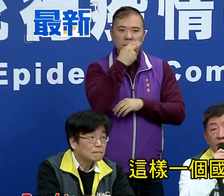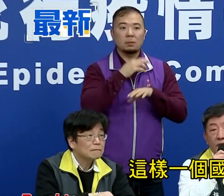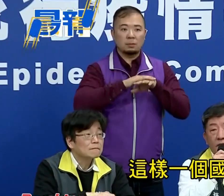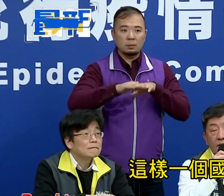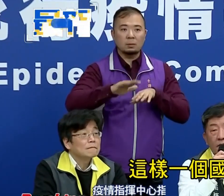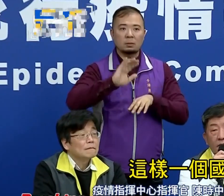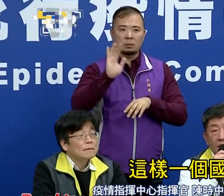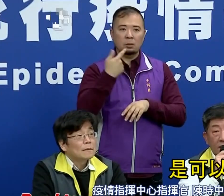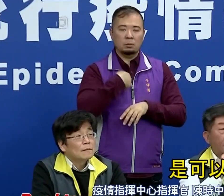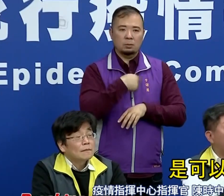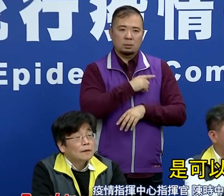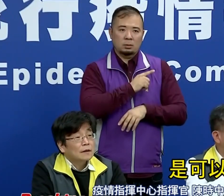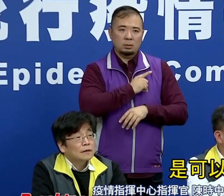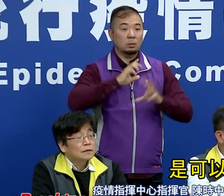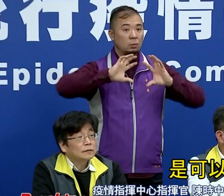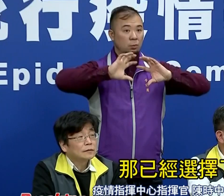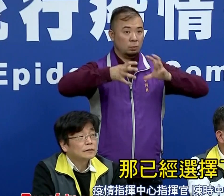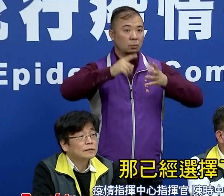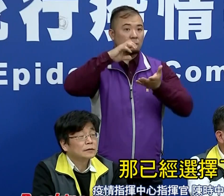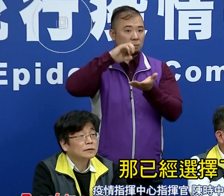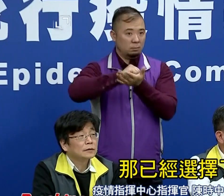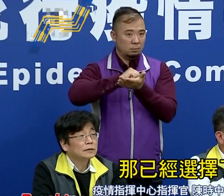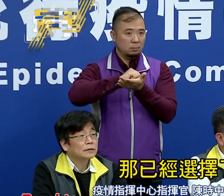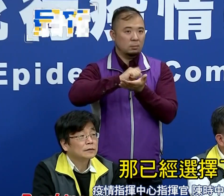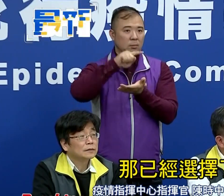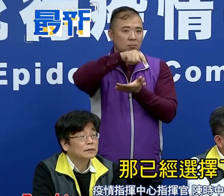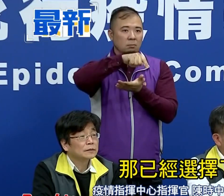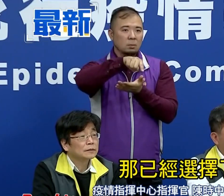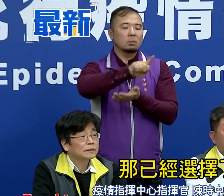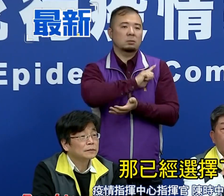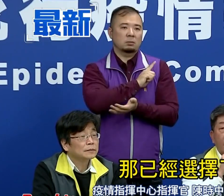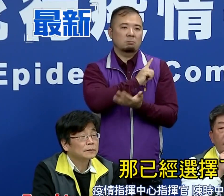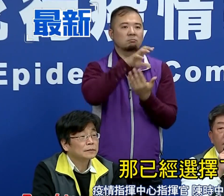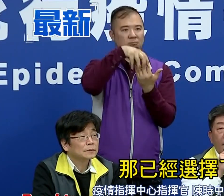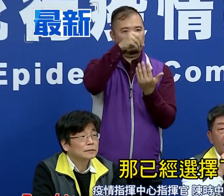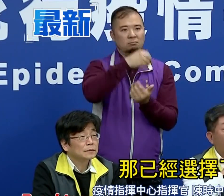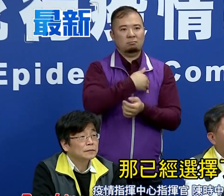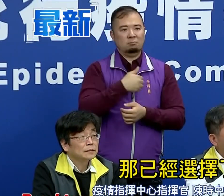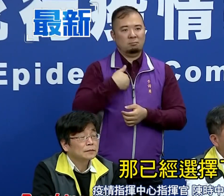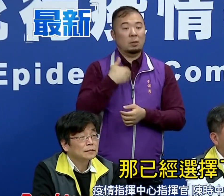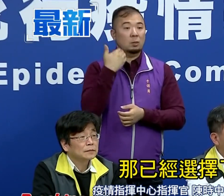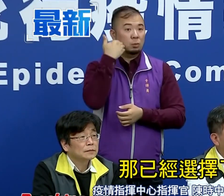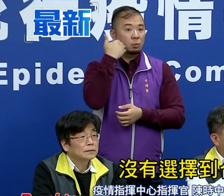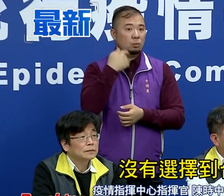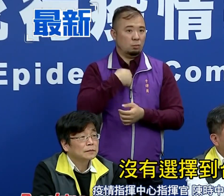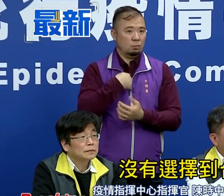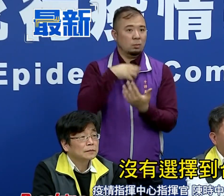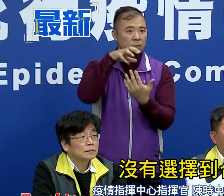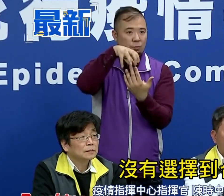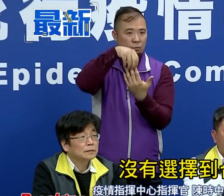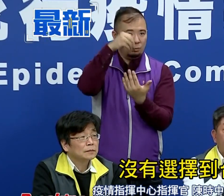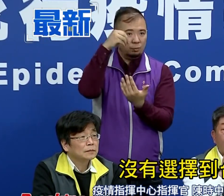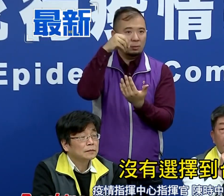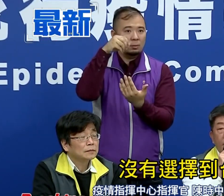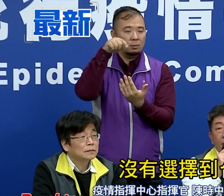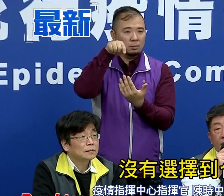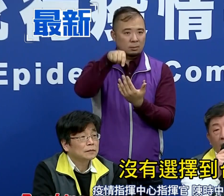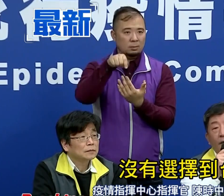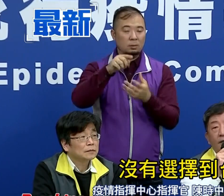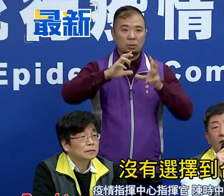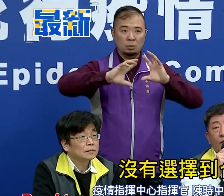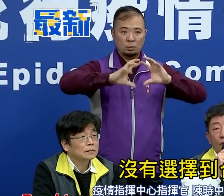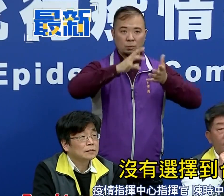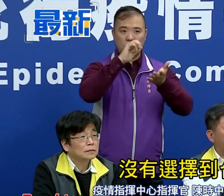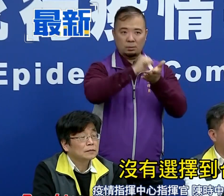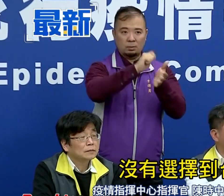籍的选择是可以选的，那已经选择了他的国籍，没有选择到